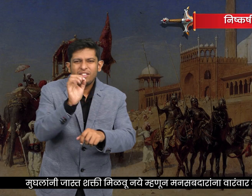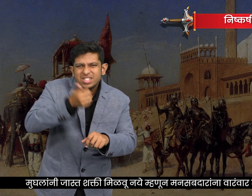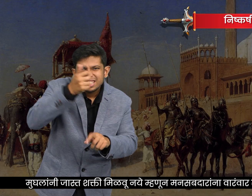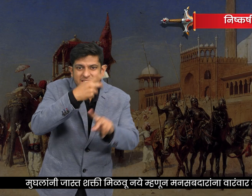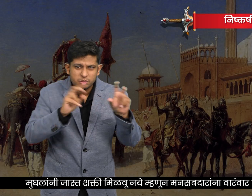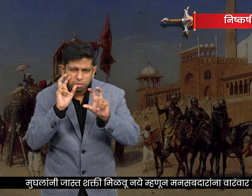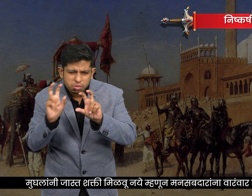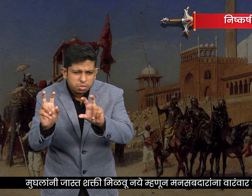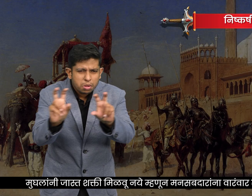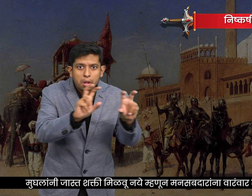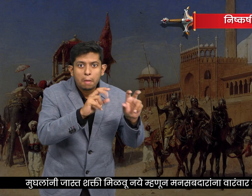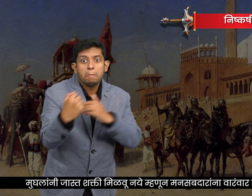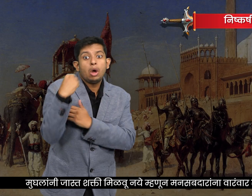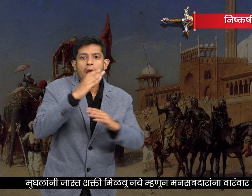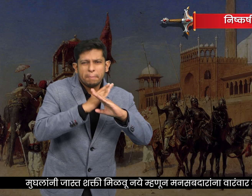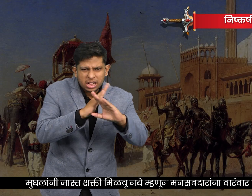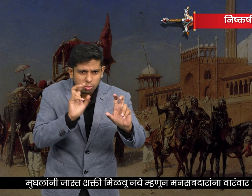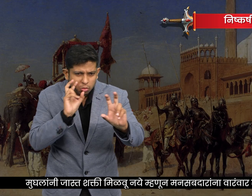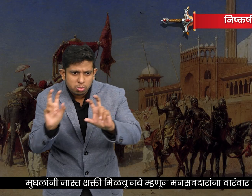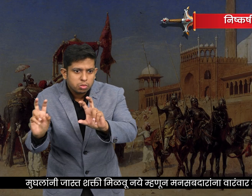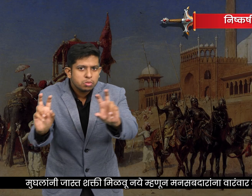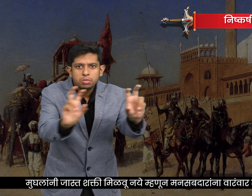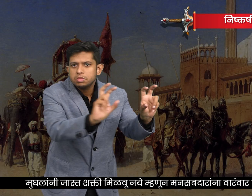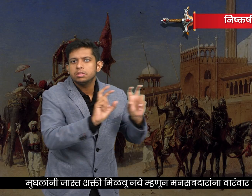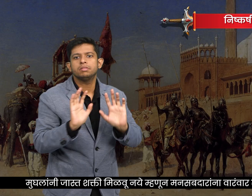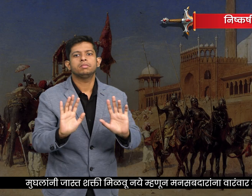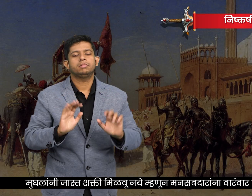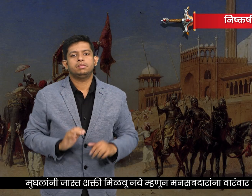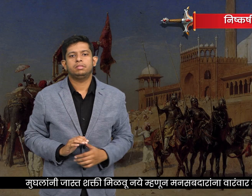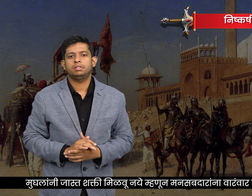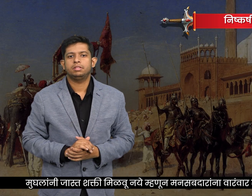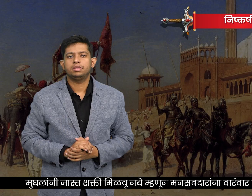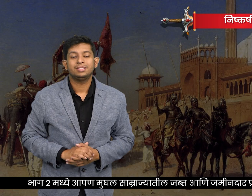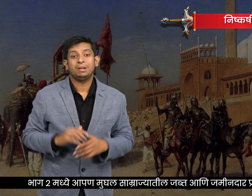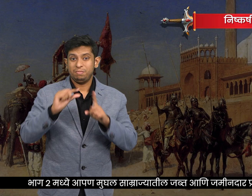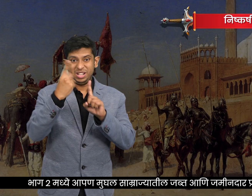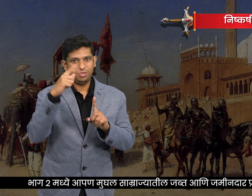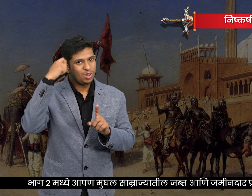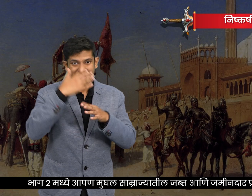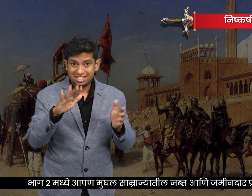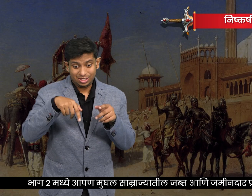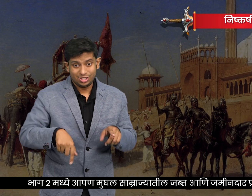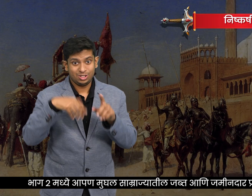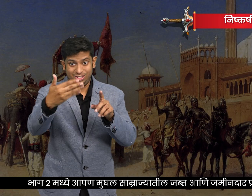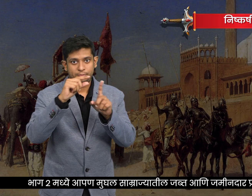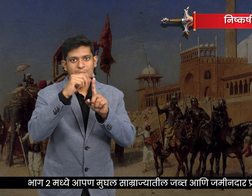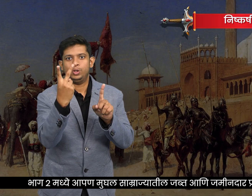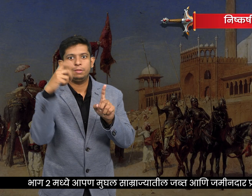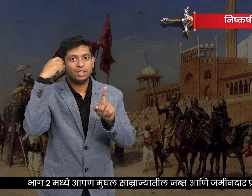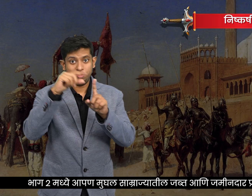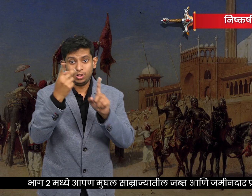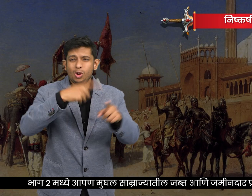मनसबदारांना वारंवार स्थलांतरित केले. भाग 2 मध्ये आपण